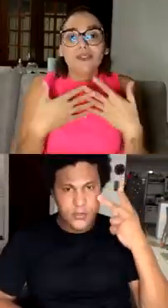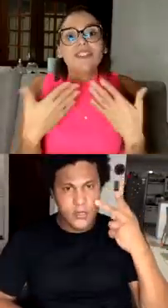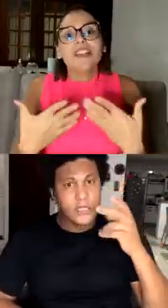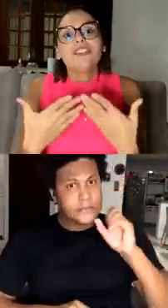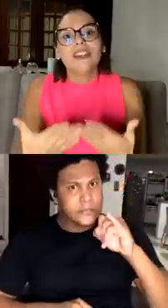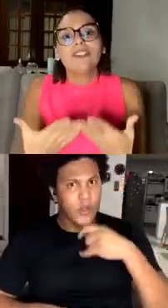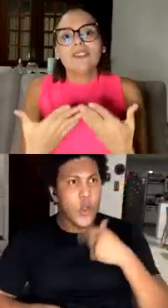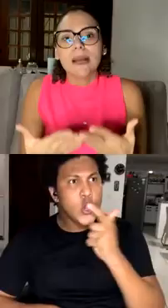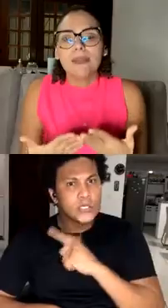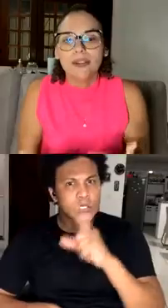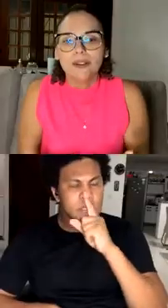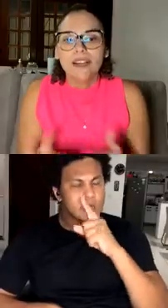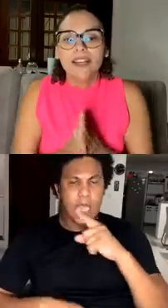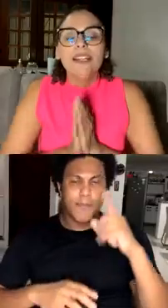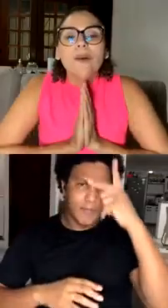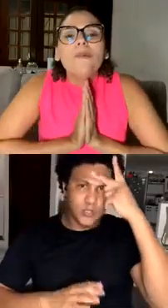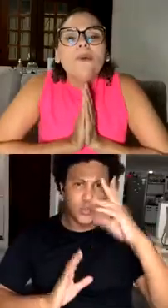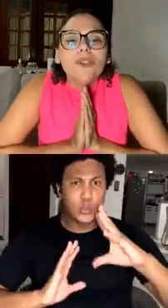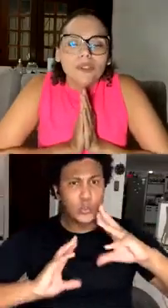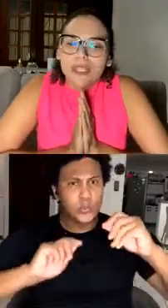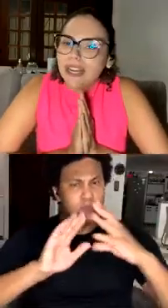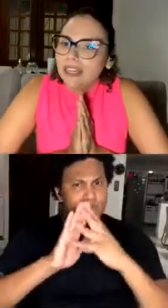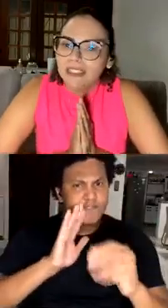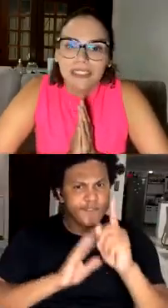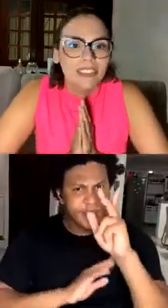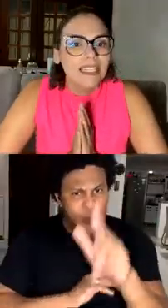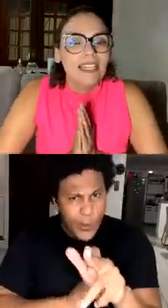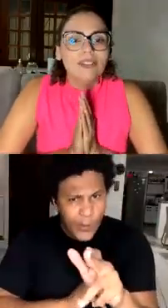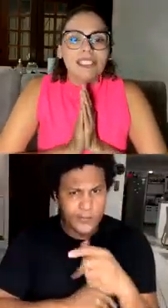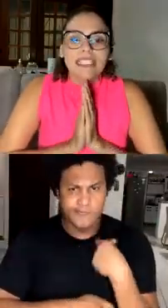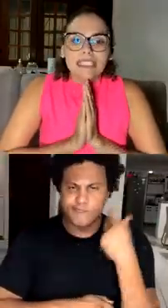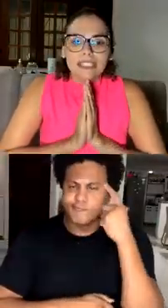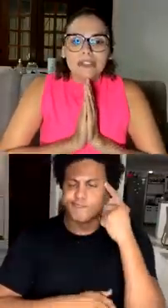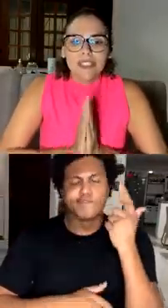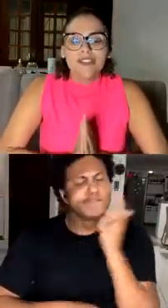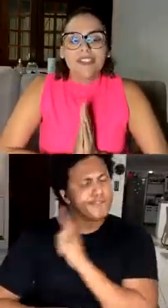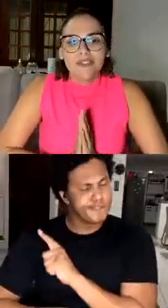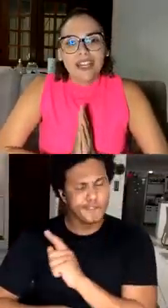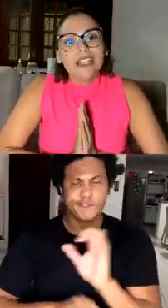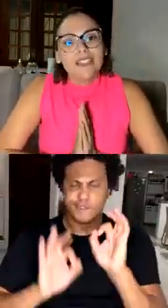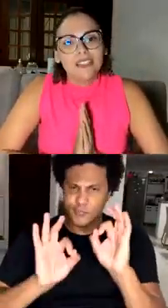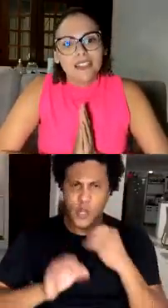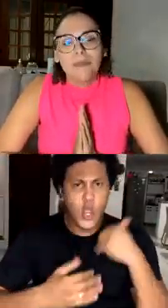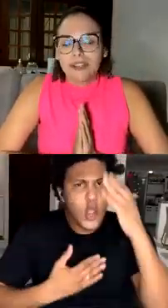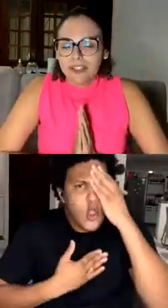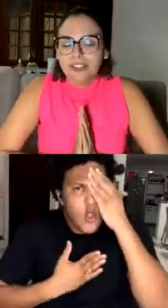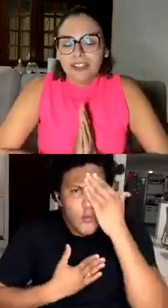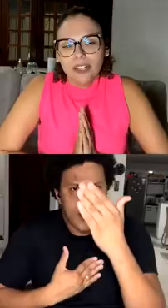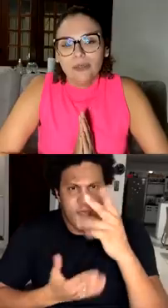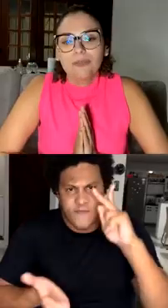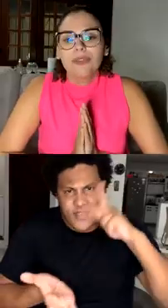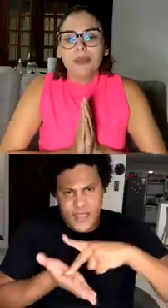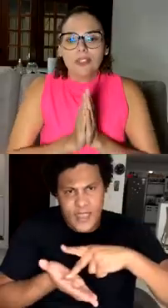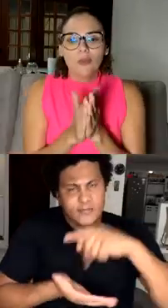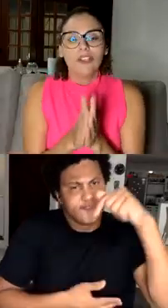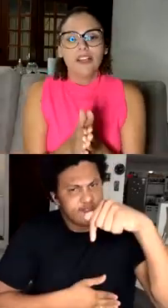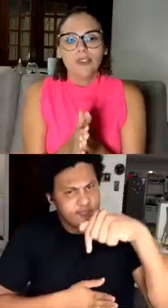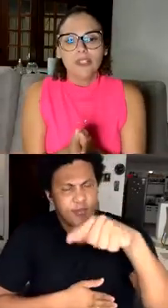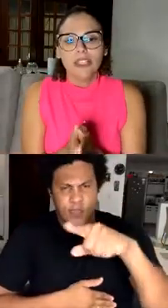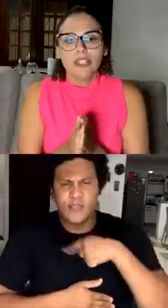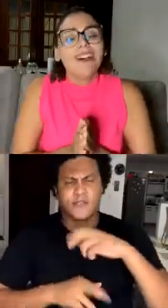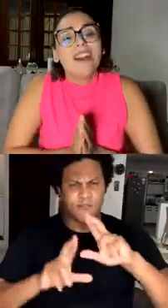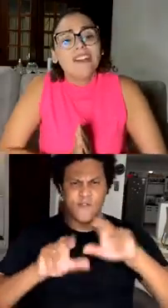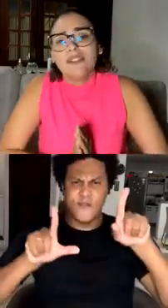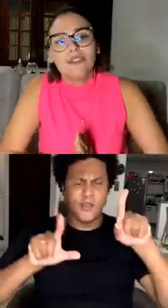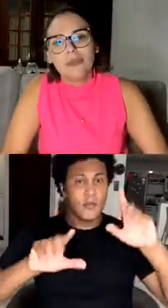gente consegue chegar num lugar melhor. Então, muito obrigada. Você tem certeza que você vai fazer diferença a partir de então, para essa comunidade surda